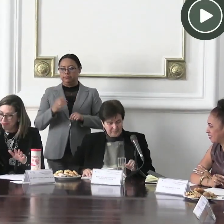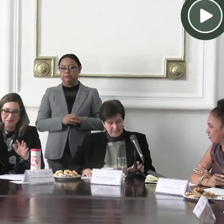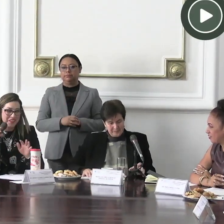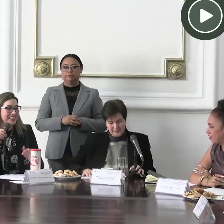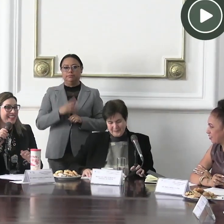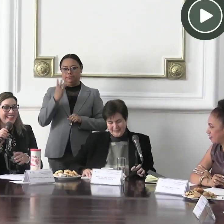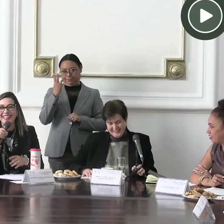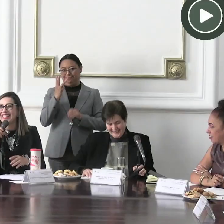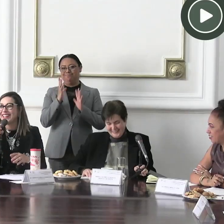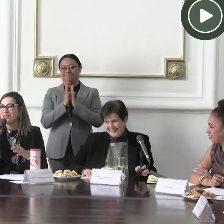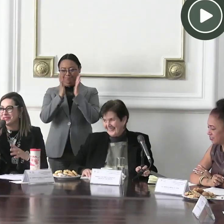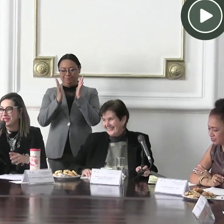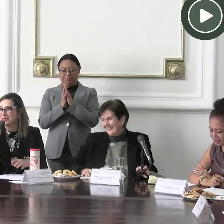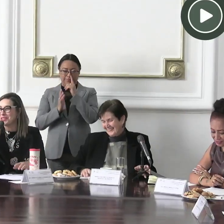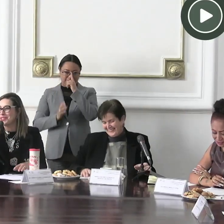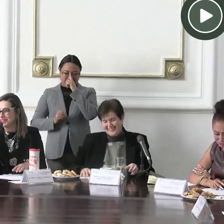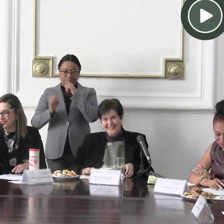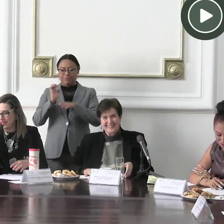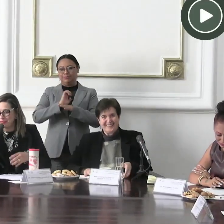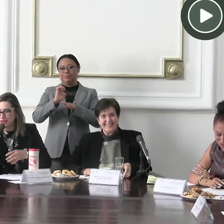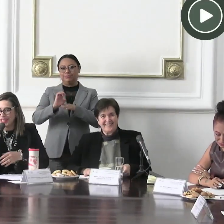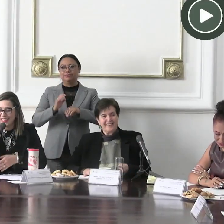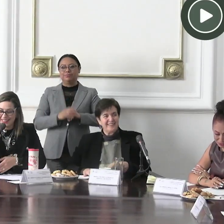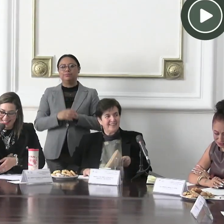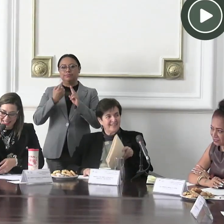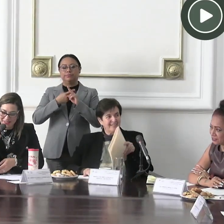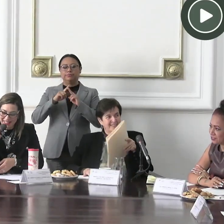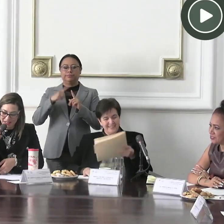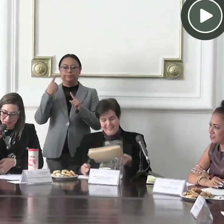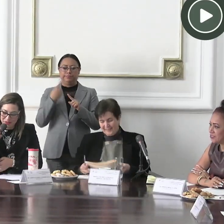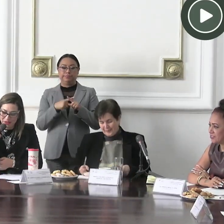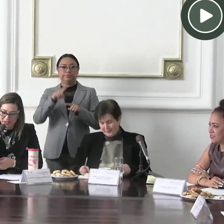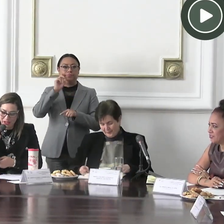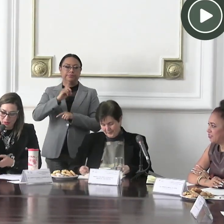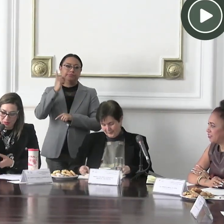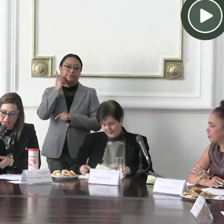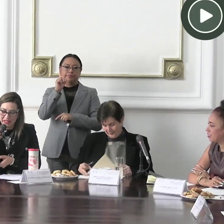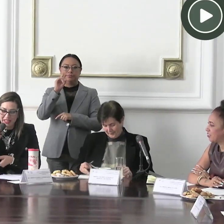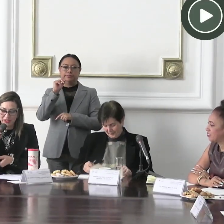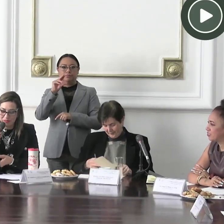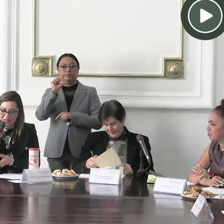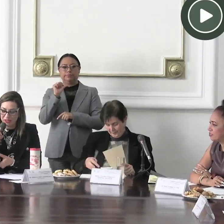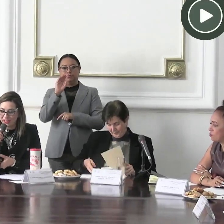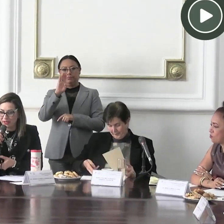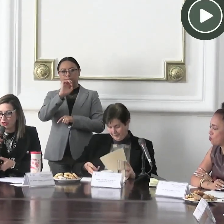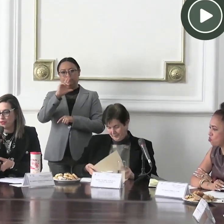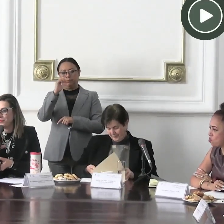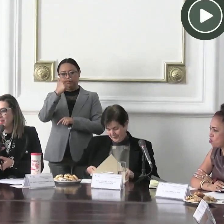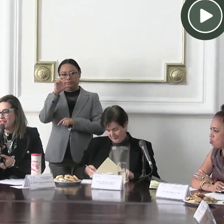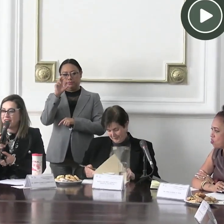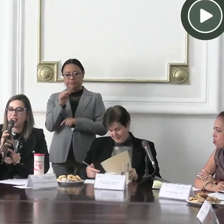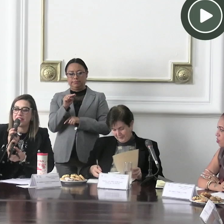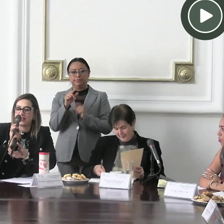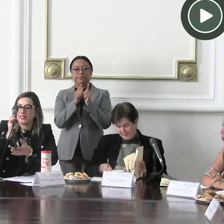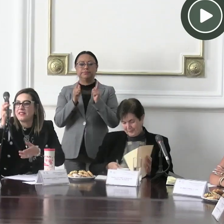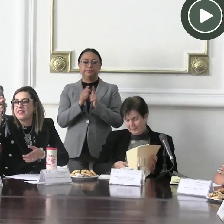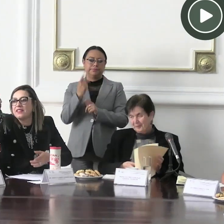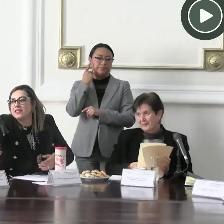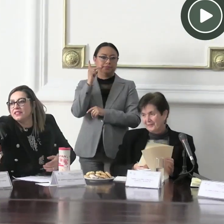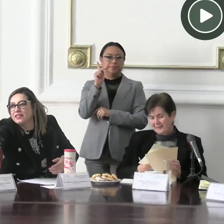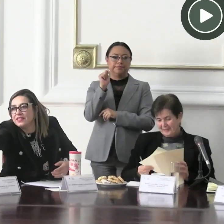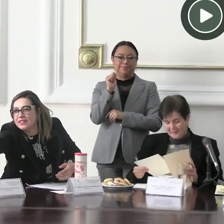¿sí? Ok. Comenzamos entonces con la diputada Diana Barragán, por favor, del Grupo Parlamentario del Partido del Trabajo.